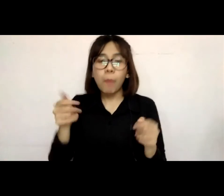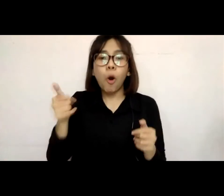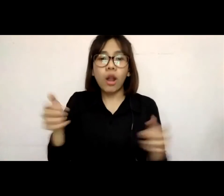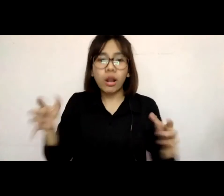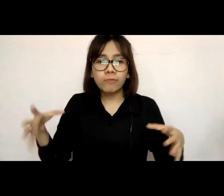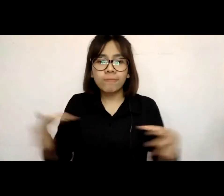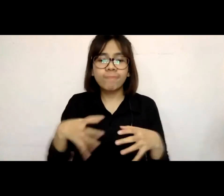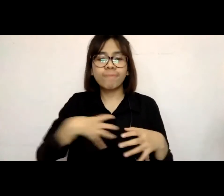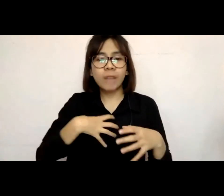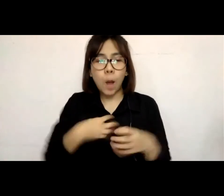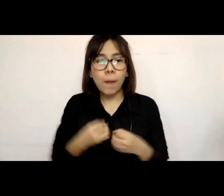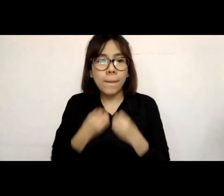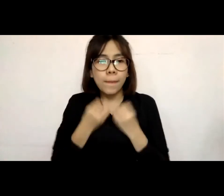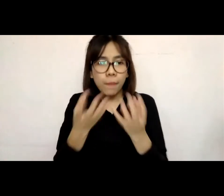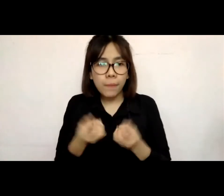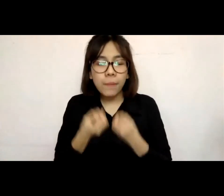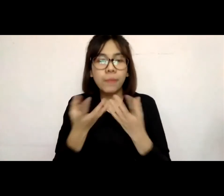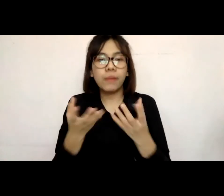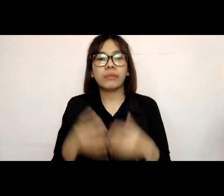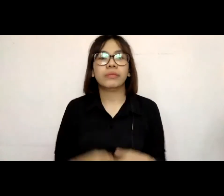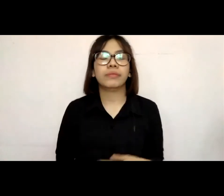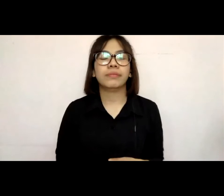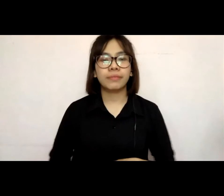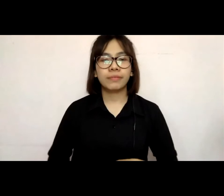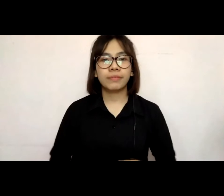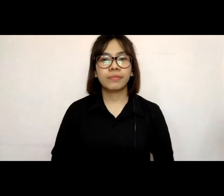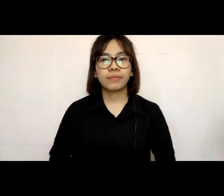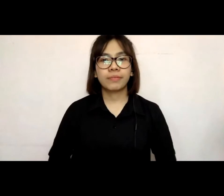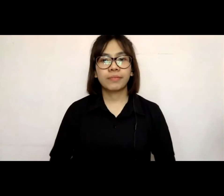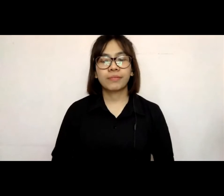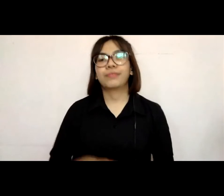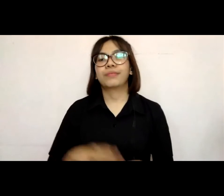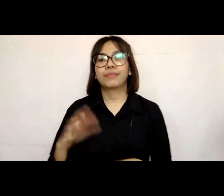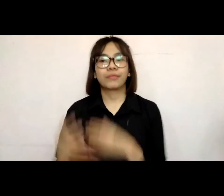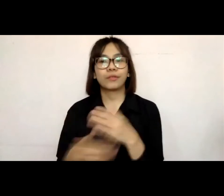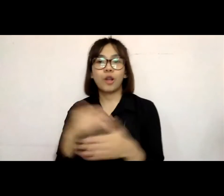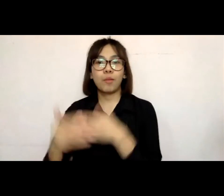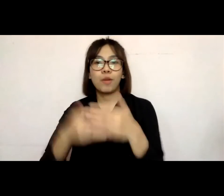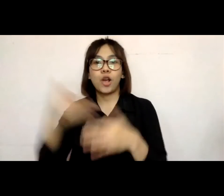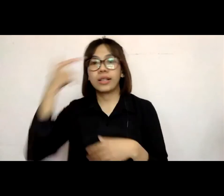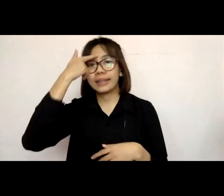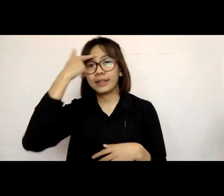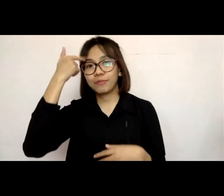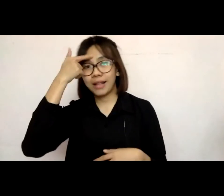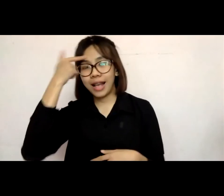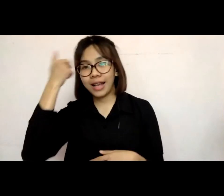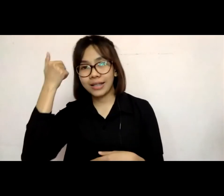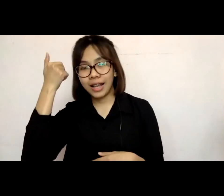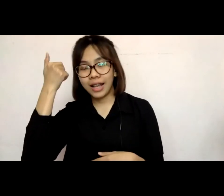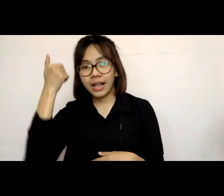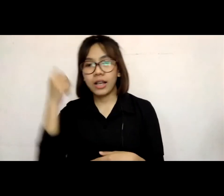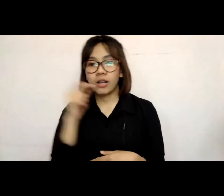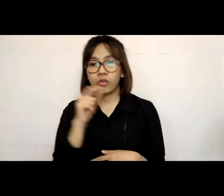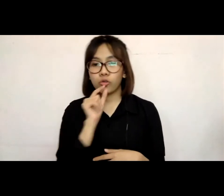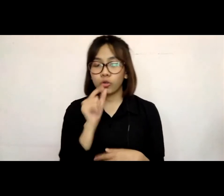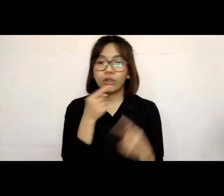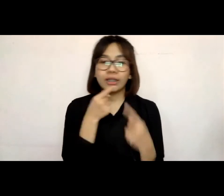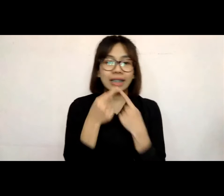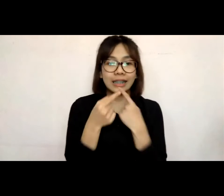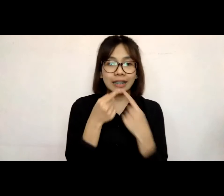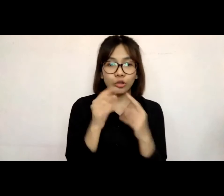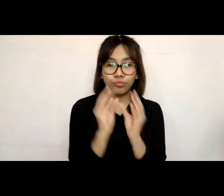narasumber berikutnya. Ada perwakilan dari Dinas Pedanka, ada Bapak Dr. Andes Himam Haris MPD,